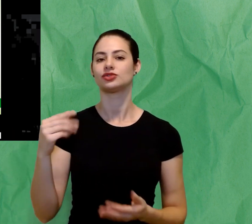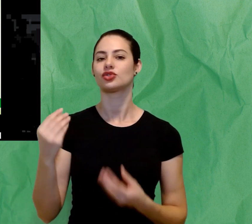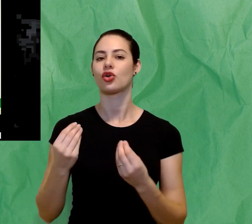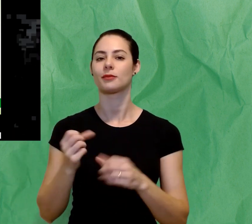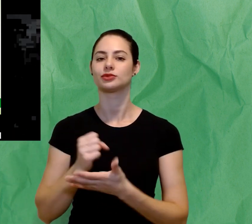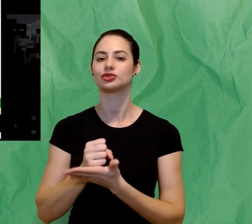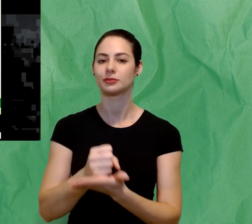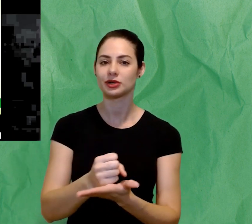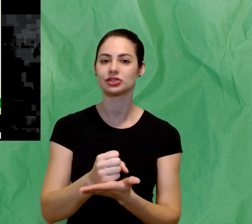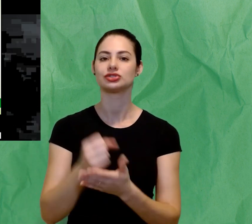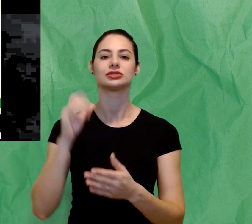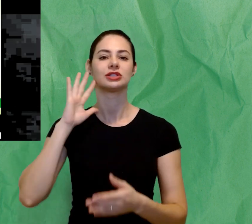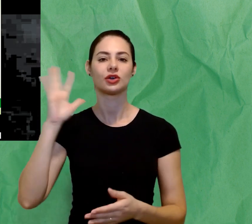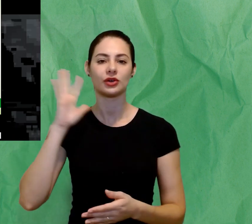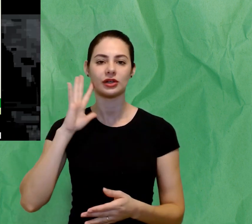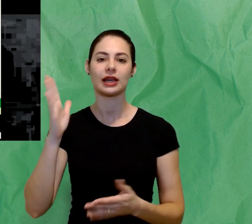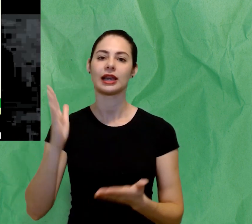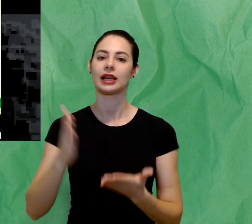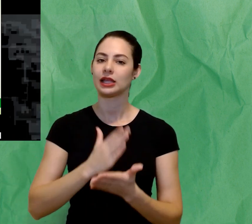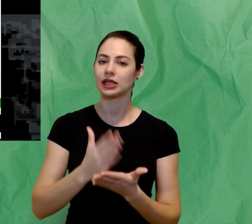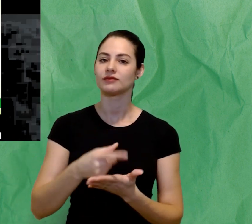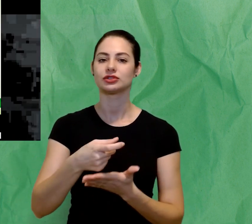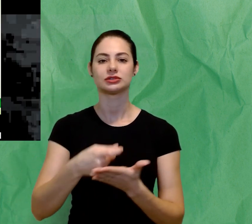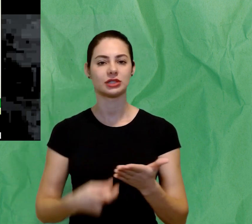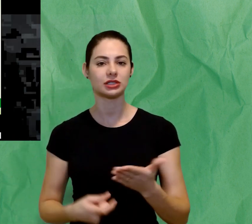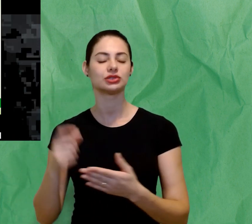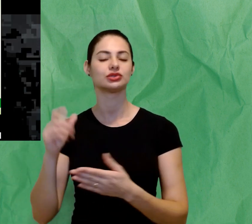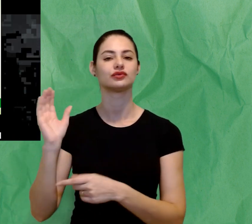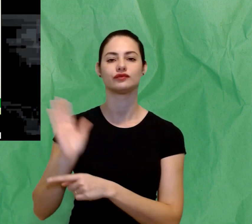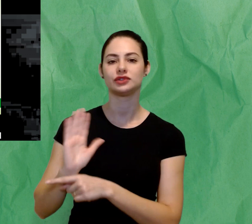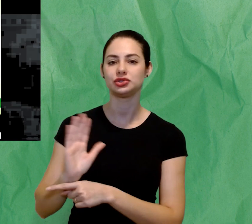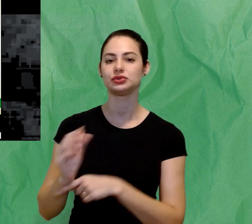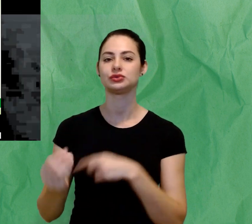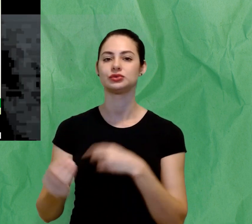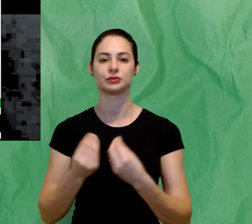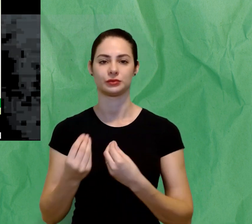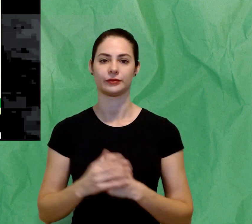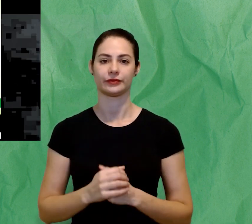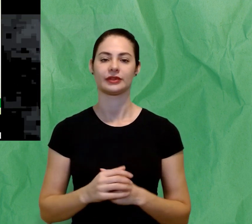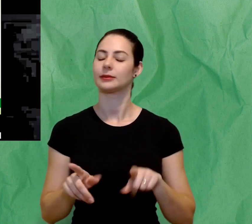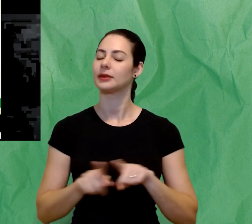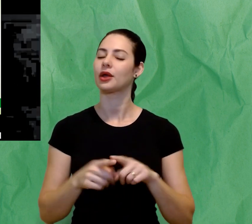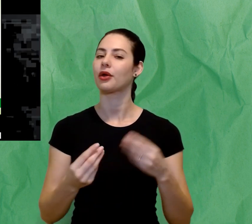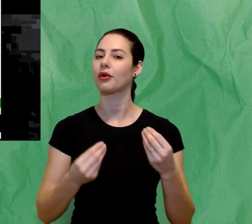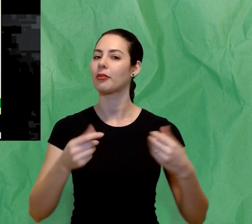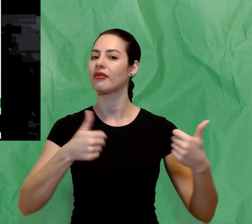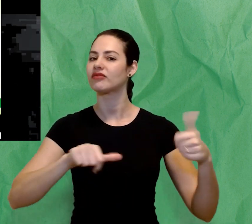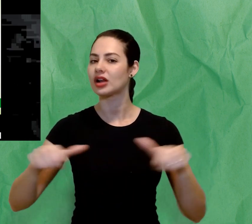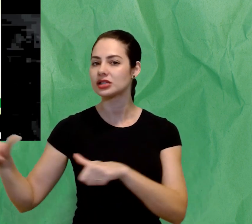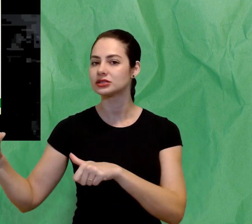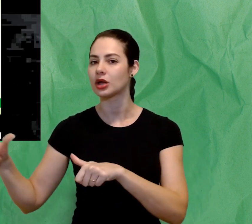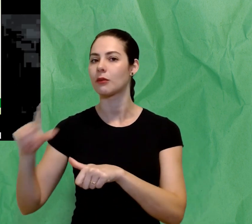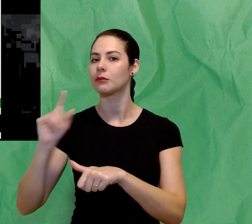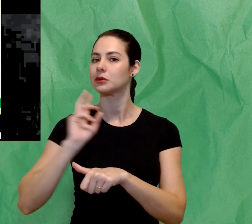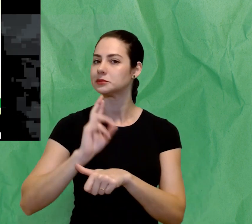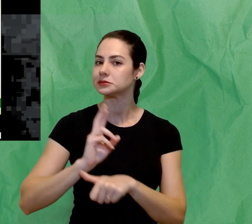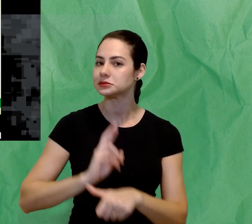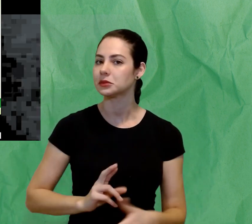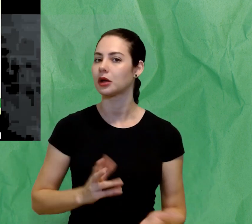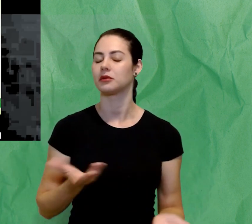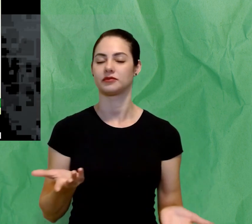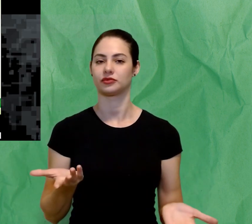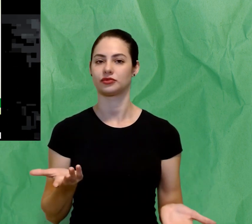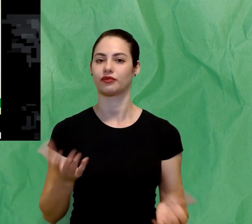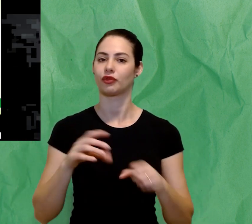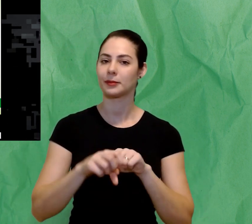teórico? Livro-texto, hipertextos, vídeos? De que forma se realizam as avaliações? Por resultados, formativa,